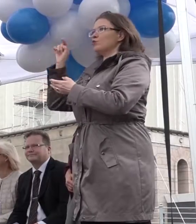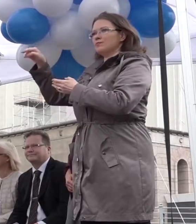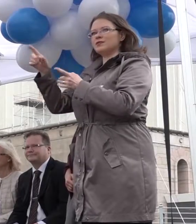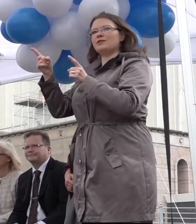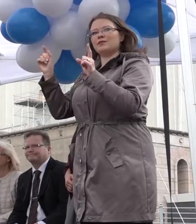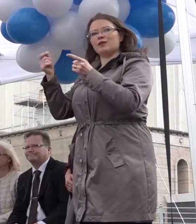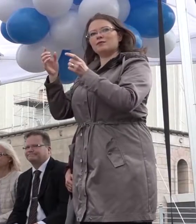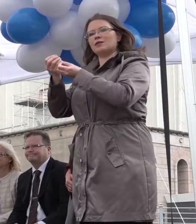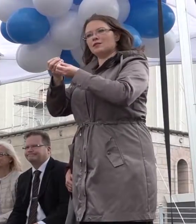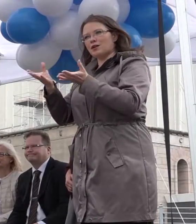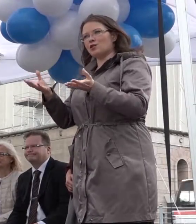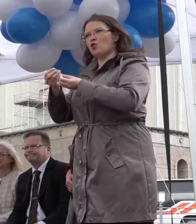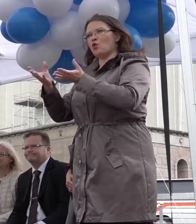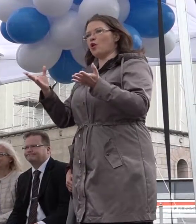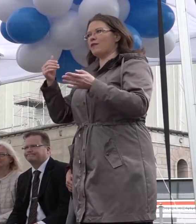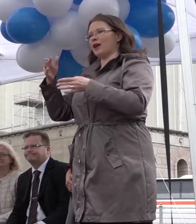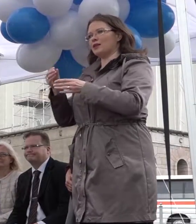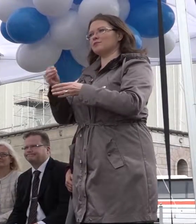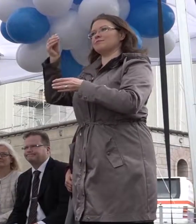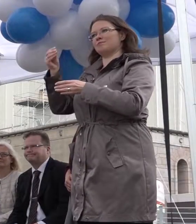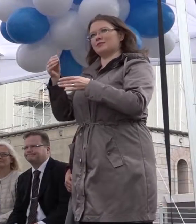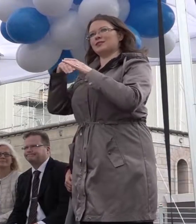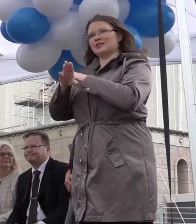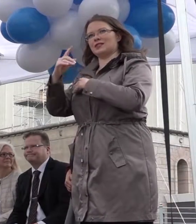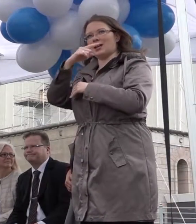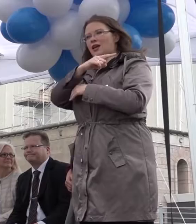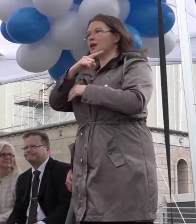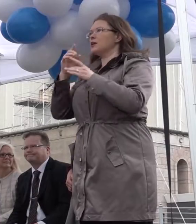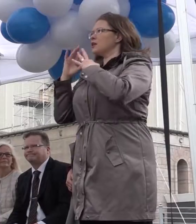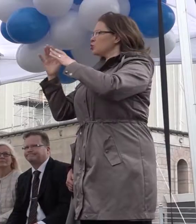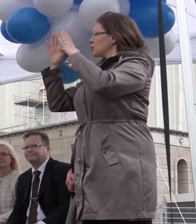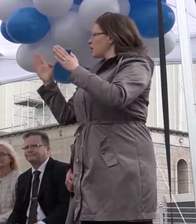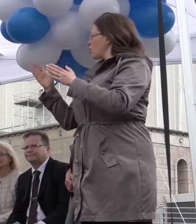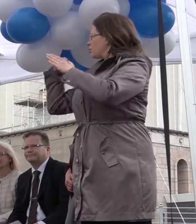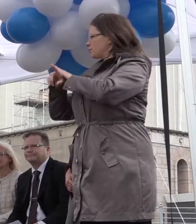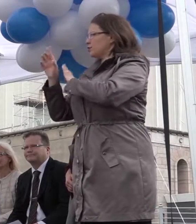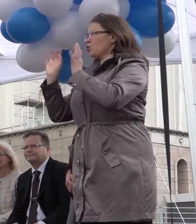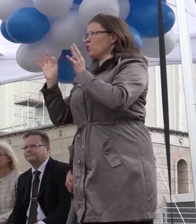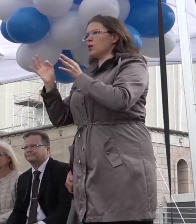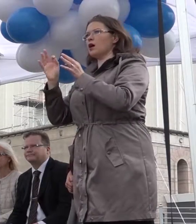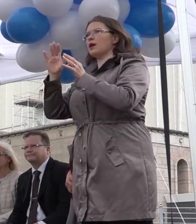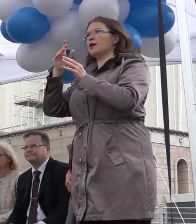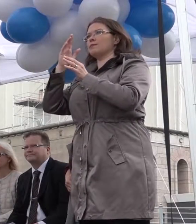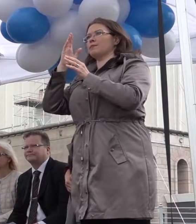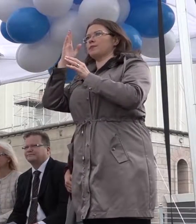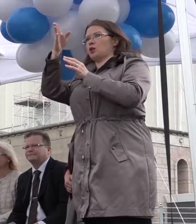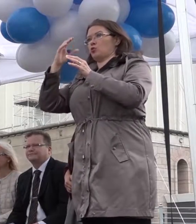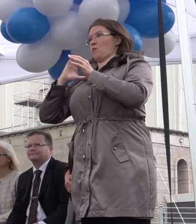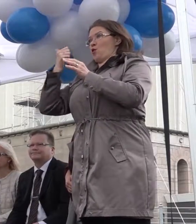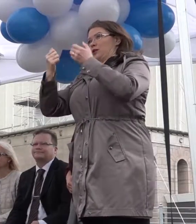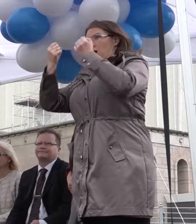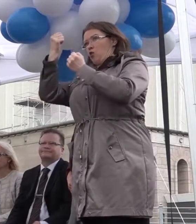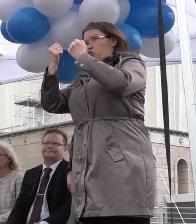tarjoilua ja siellä skoolataan sitten vielä sisätiloissa. Ja kulkeminen menee niin, että lähdemme tuonne